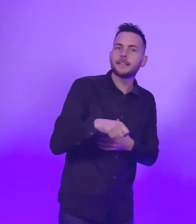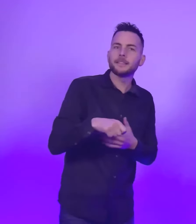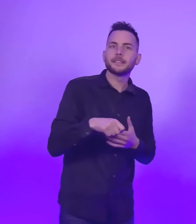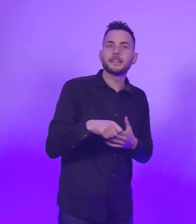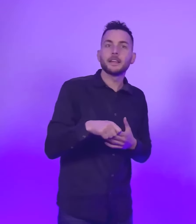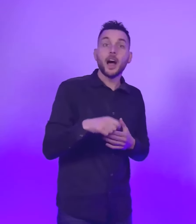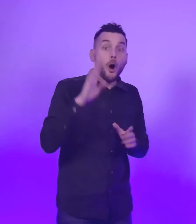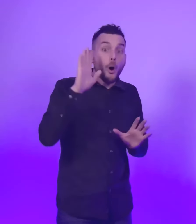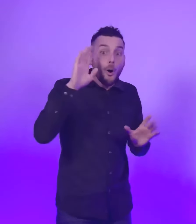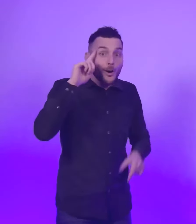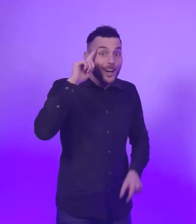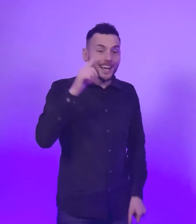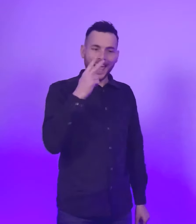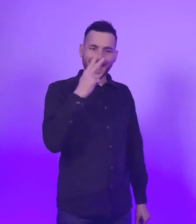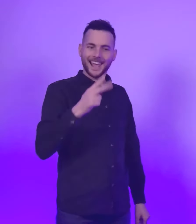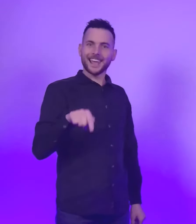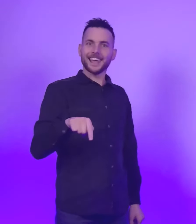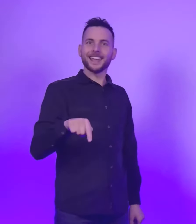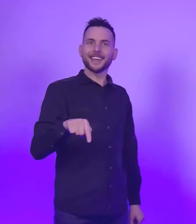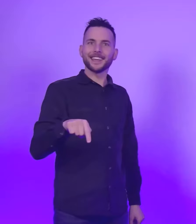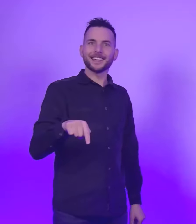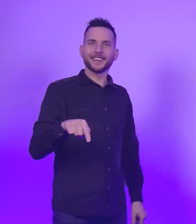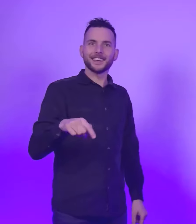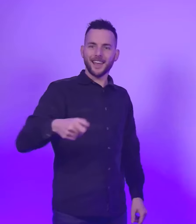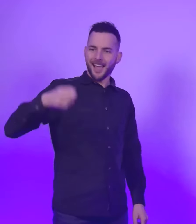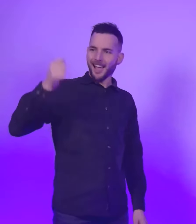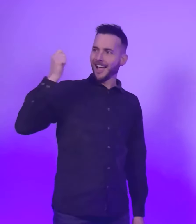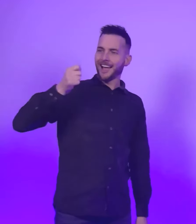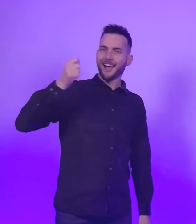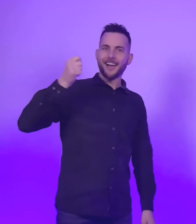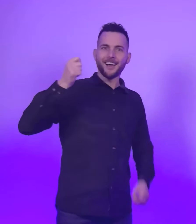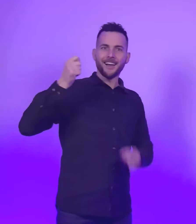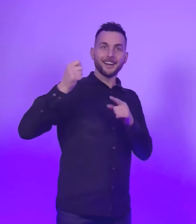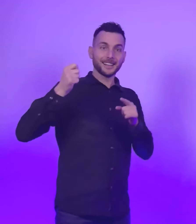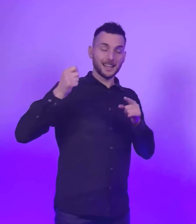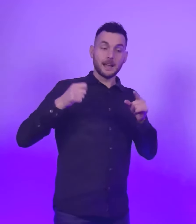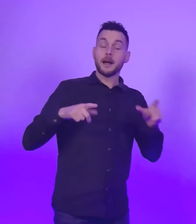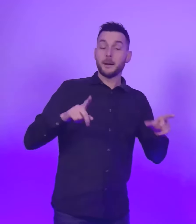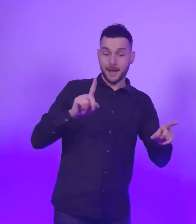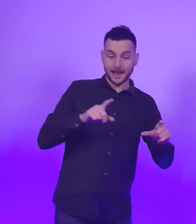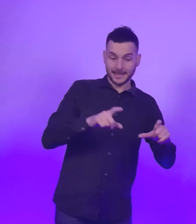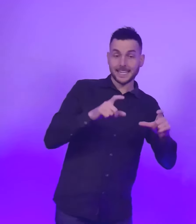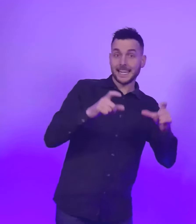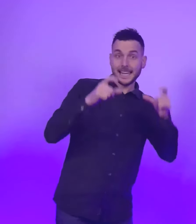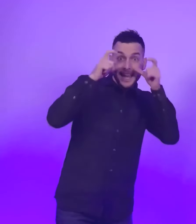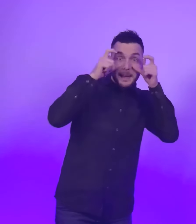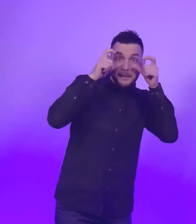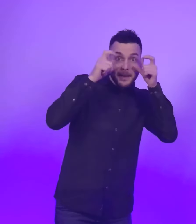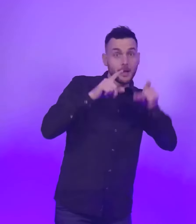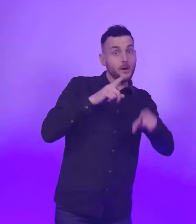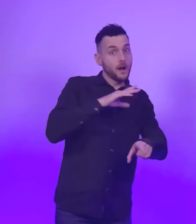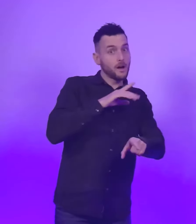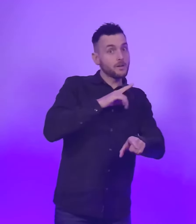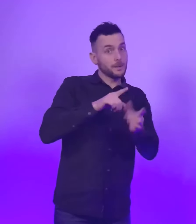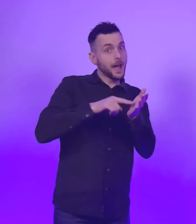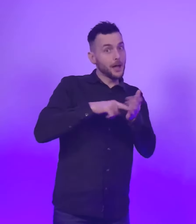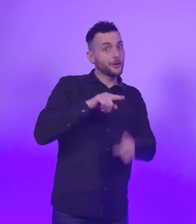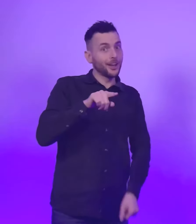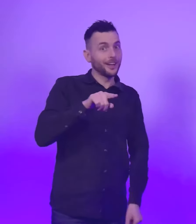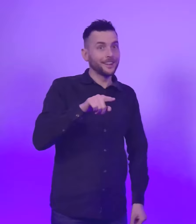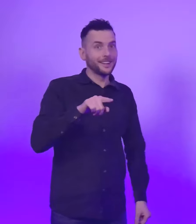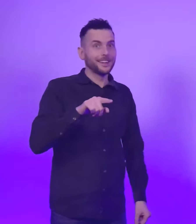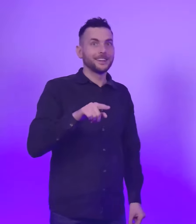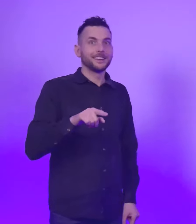Oh, kijk eens. Ja. Oh, oh, en die, Olly, die ligt er niet voor niks bij. Doe jij die op? Nee, die moet jij op doen. Okay. Ik ga wel